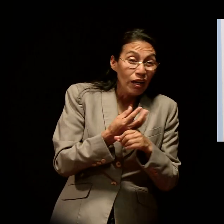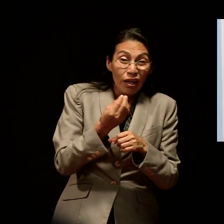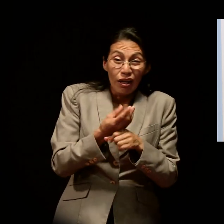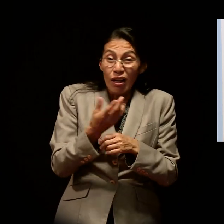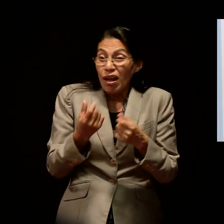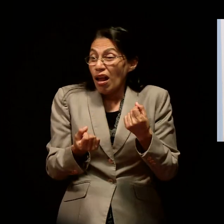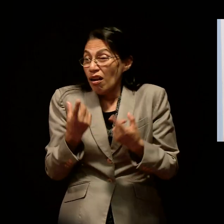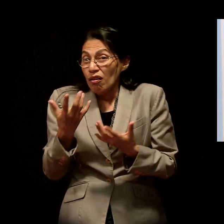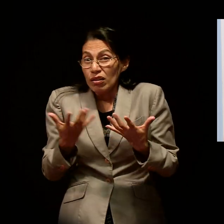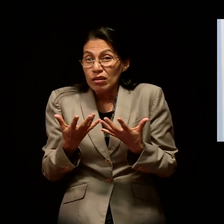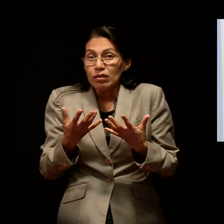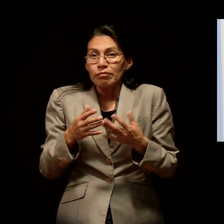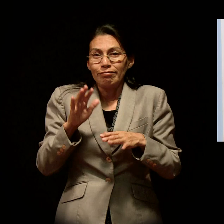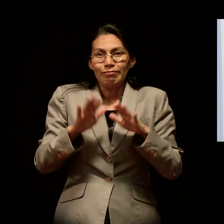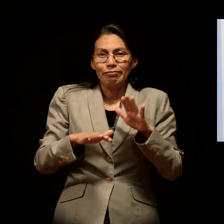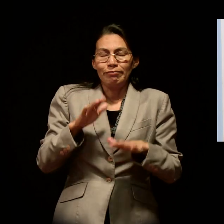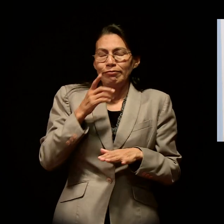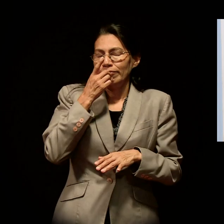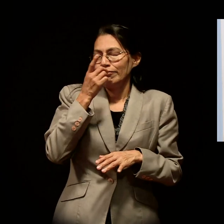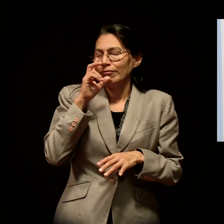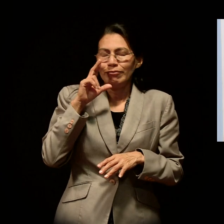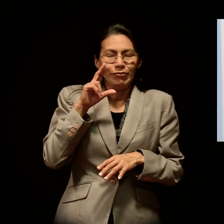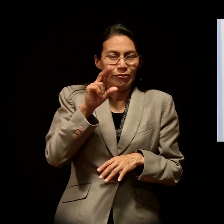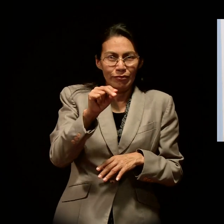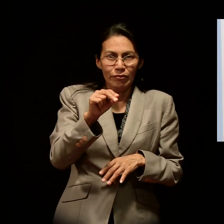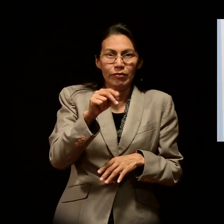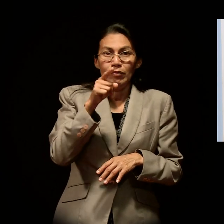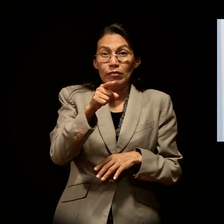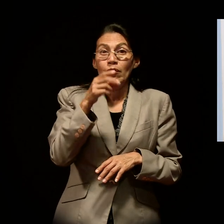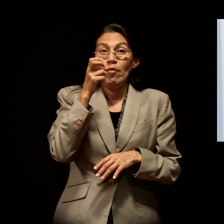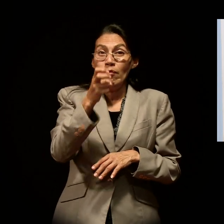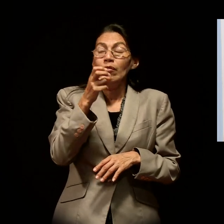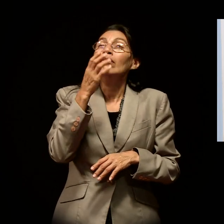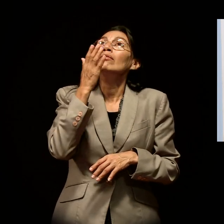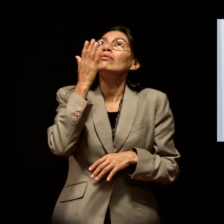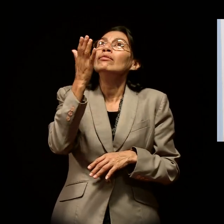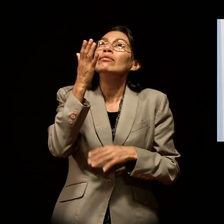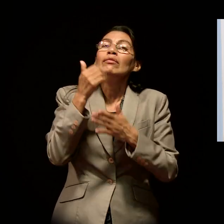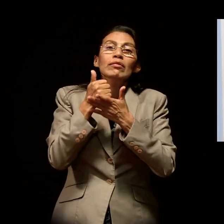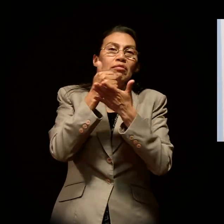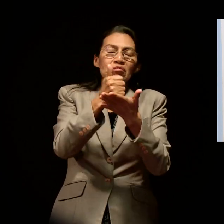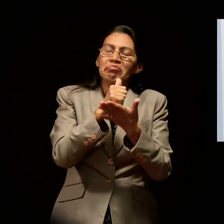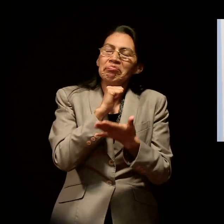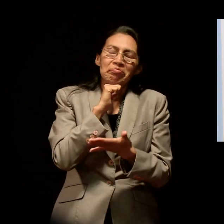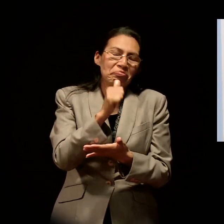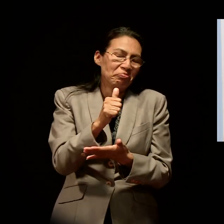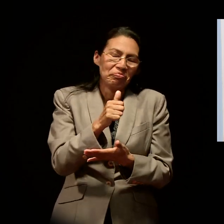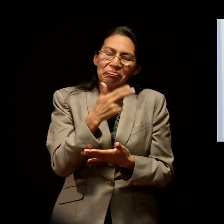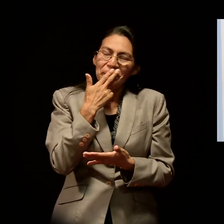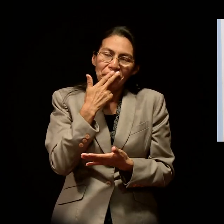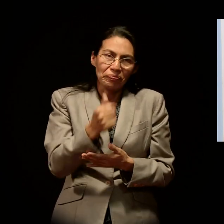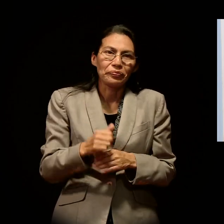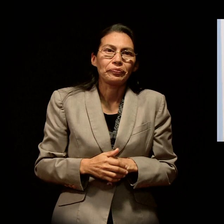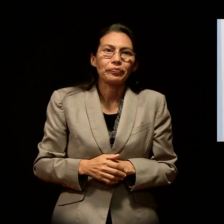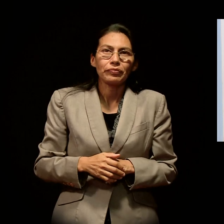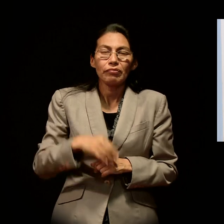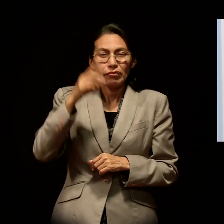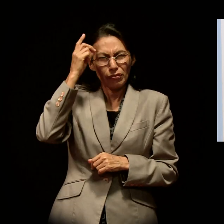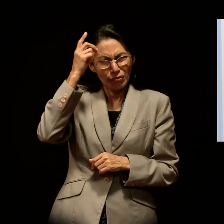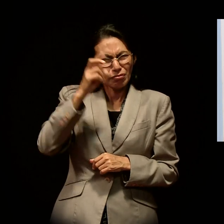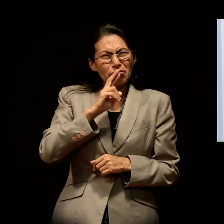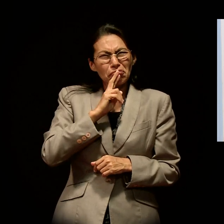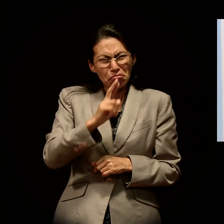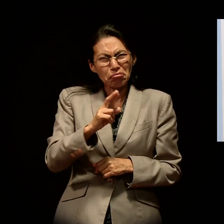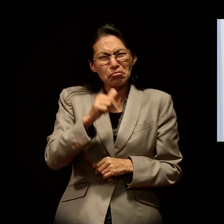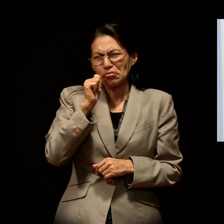cosita que tienes que arreglar en tu vida y a veces nos dice definitivamente no porque los que estás pidiendo no te va a ayudar en ningún sentido